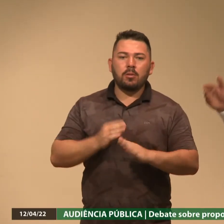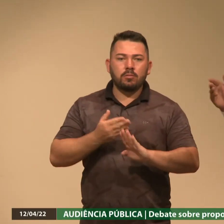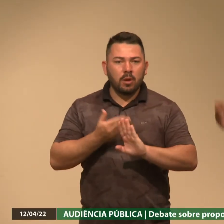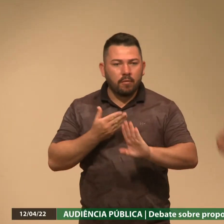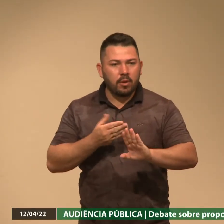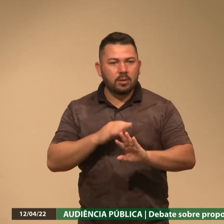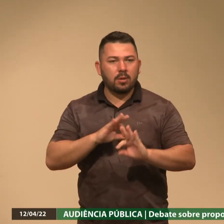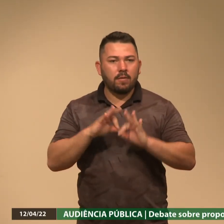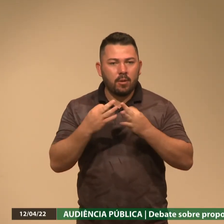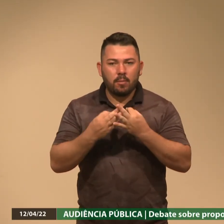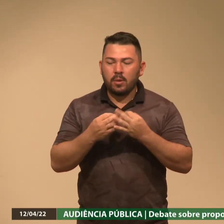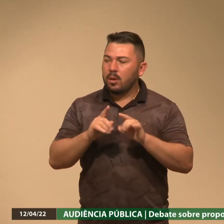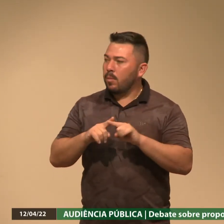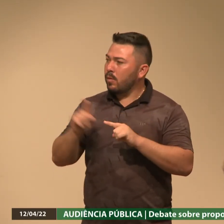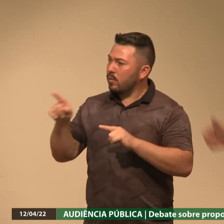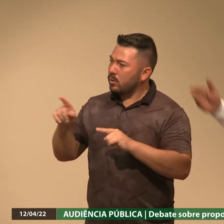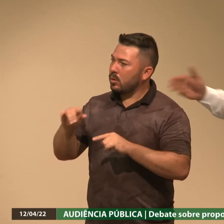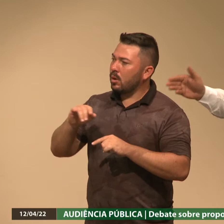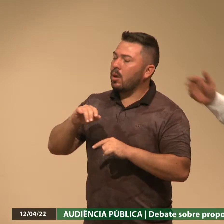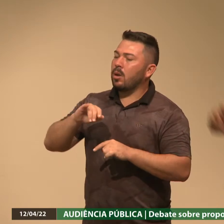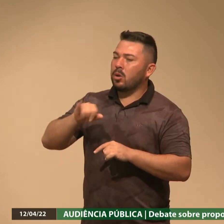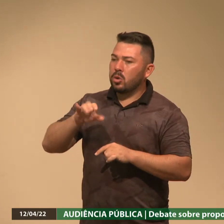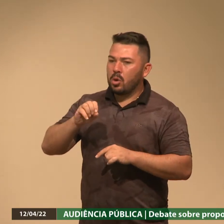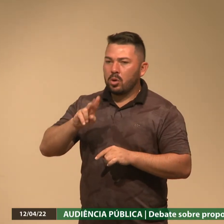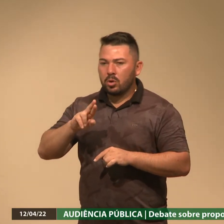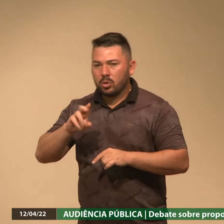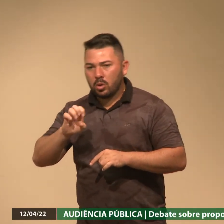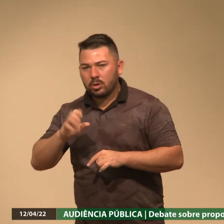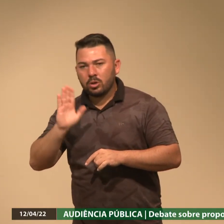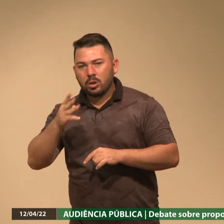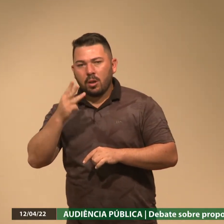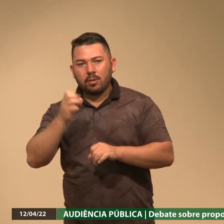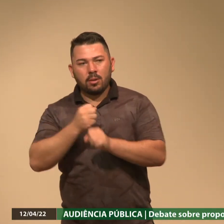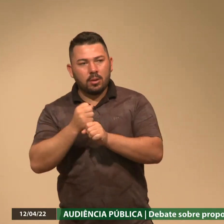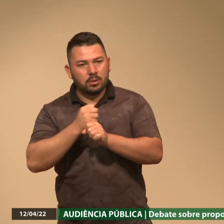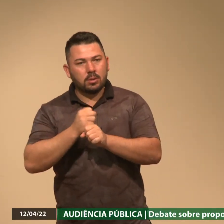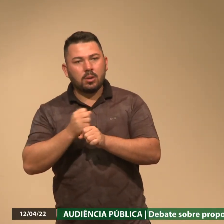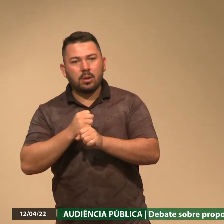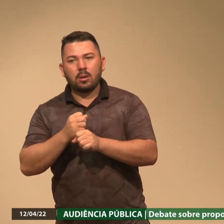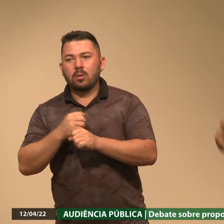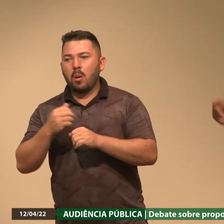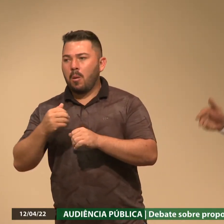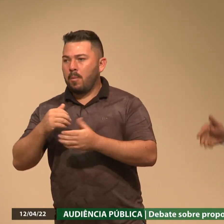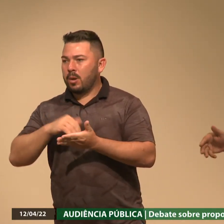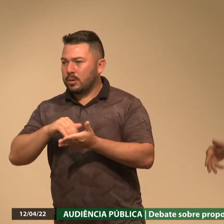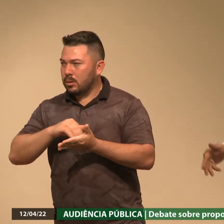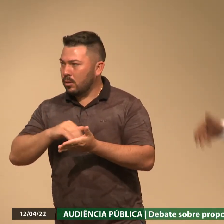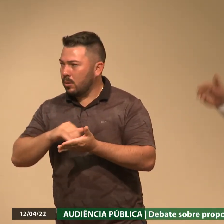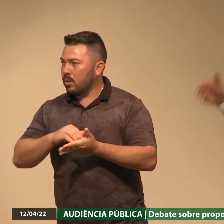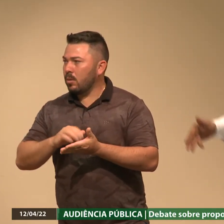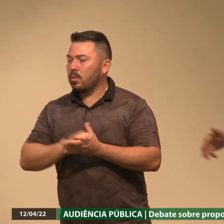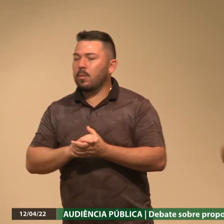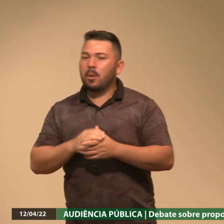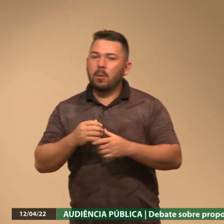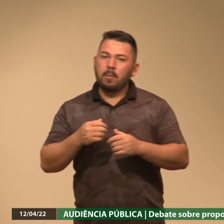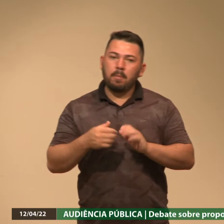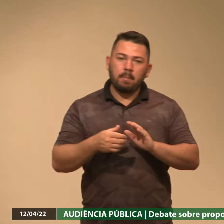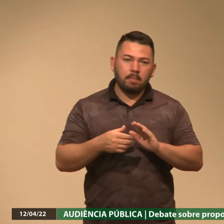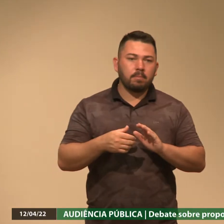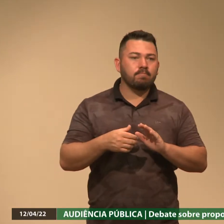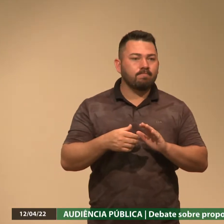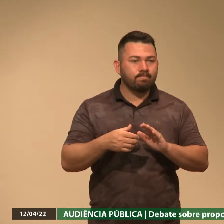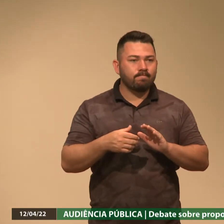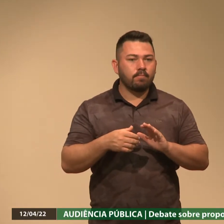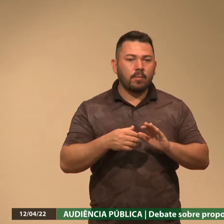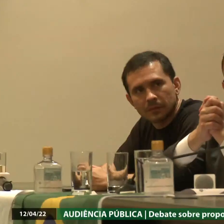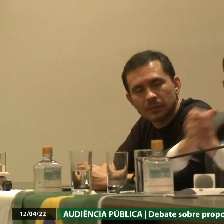à toa tenho certeza que você não está sendo Lando ator já sendo louro os últimos três anos na posição que ocupou prepare para anular mais oito eu tenho